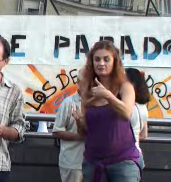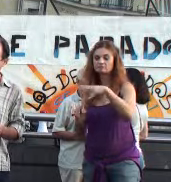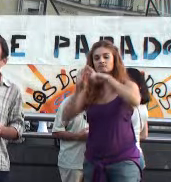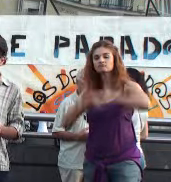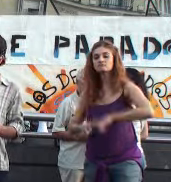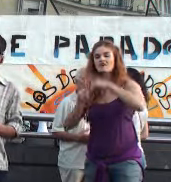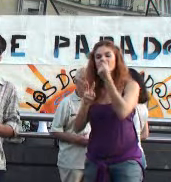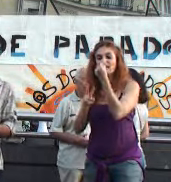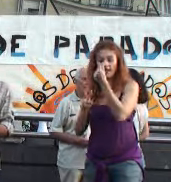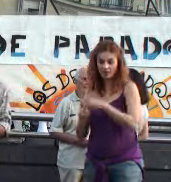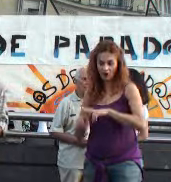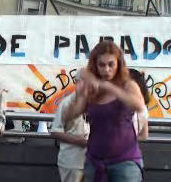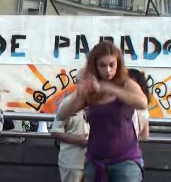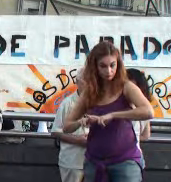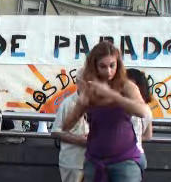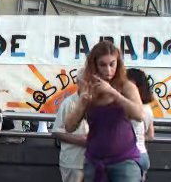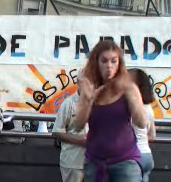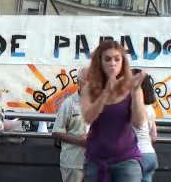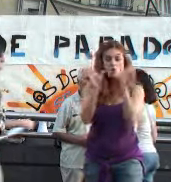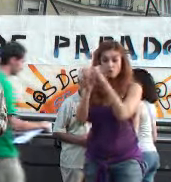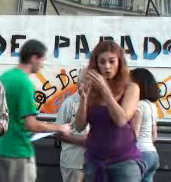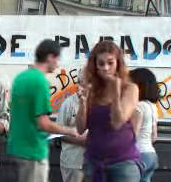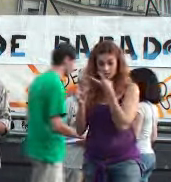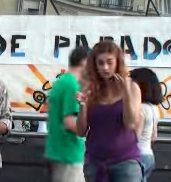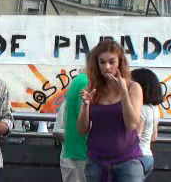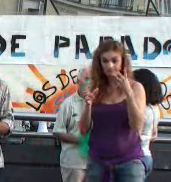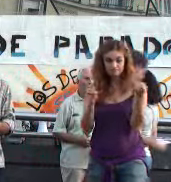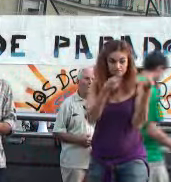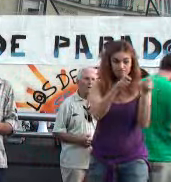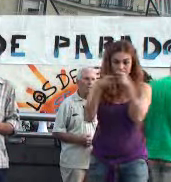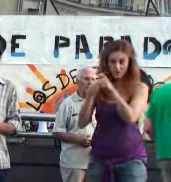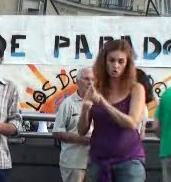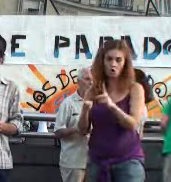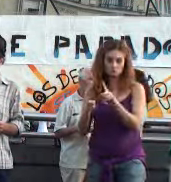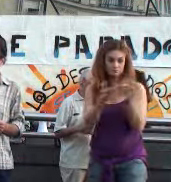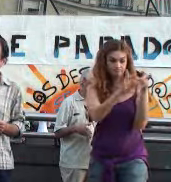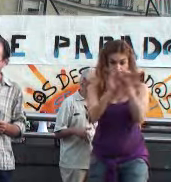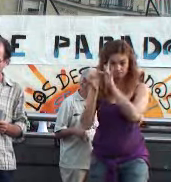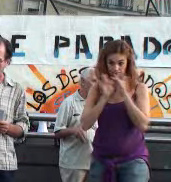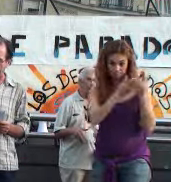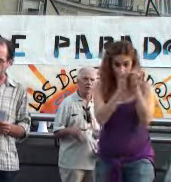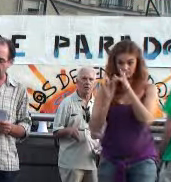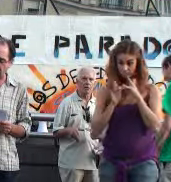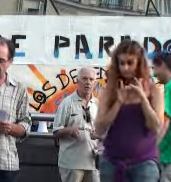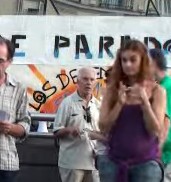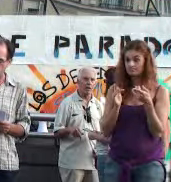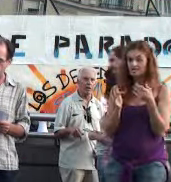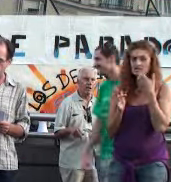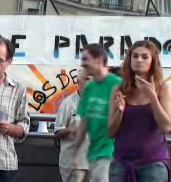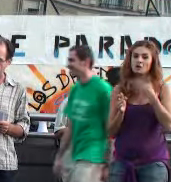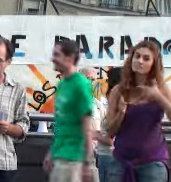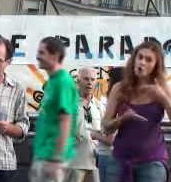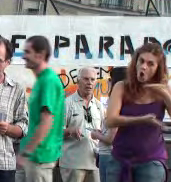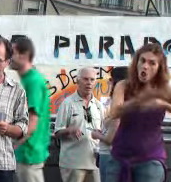viabilidad. Estos no son grupos cerrados, sino que interactúan entre sí y todos podemos colaborar con nuestro saber o